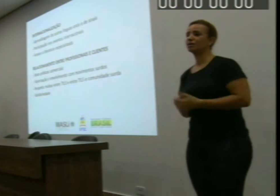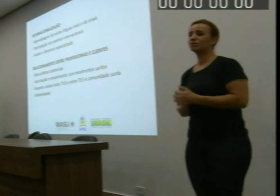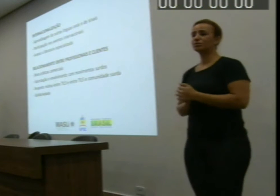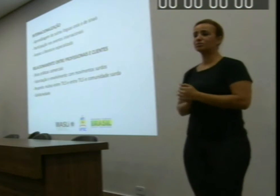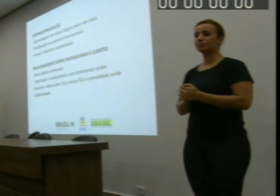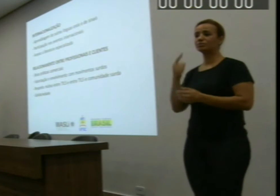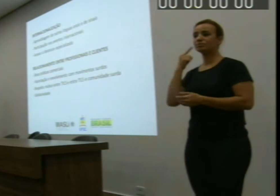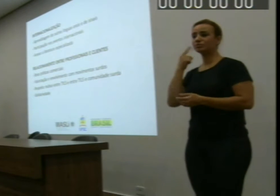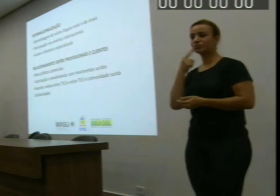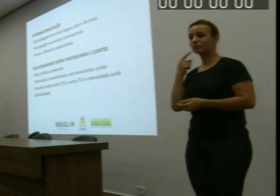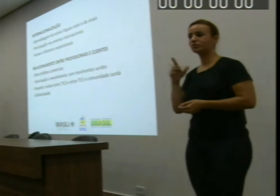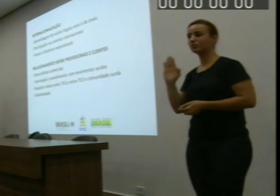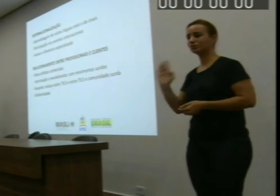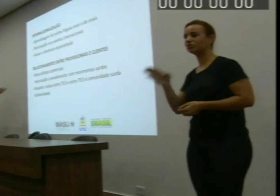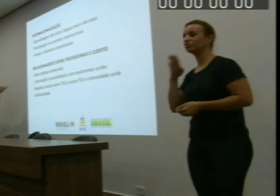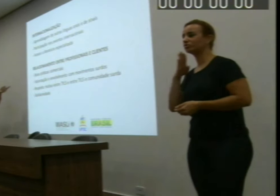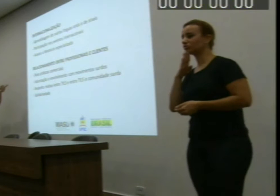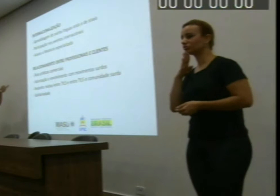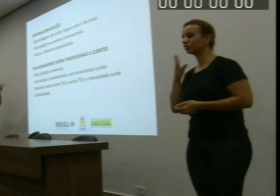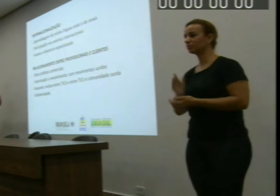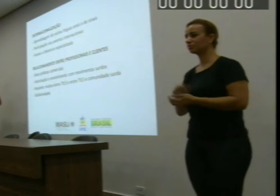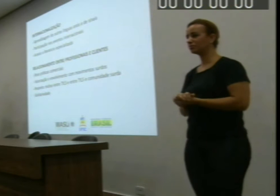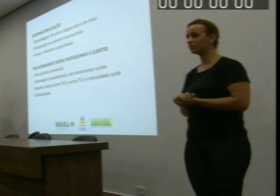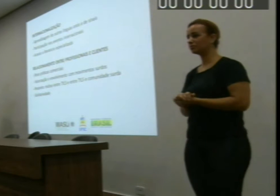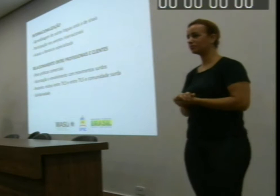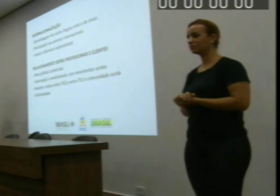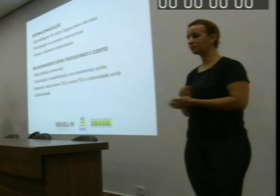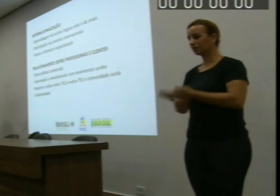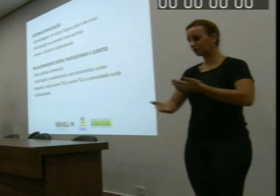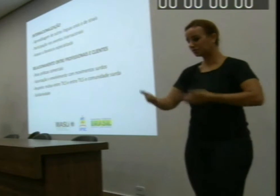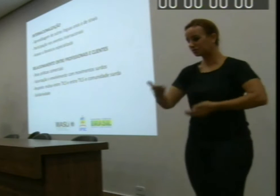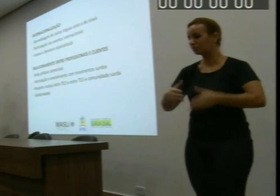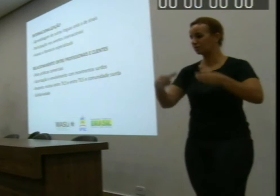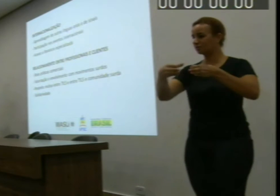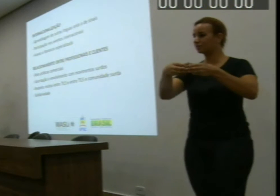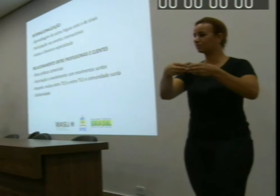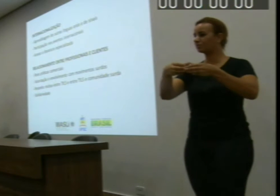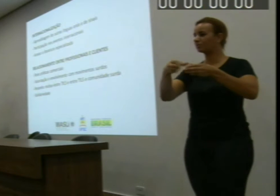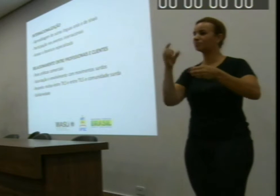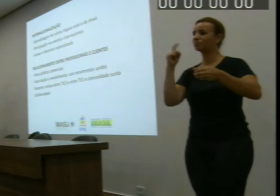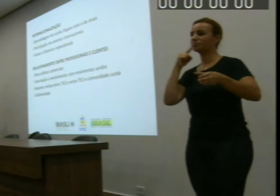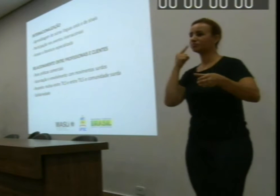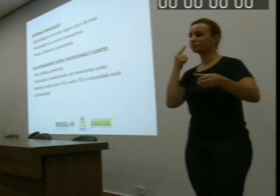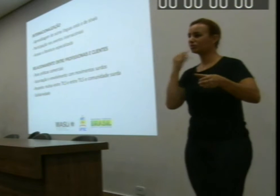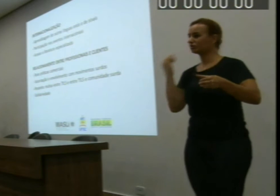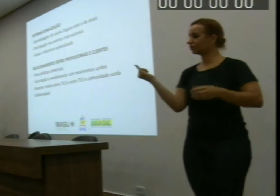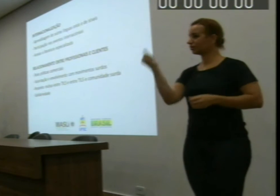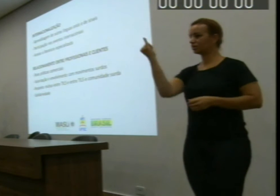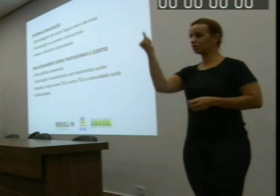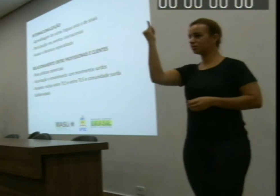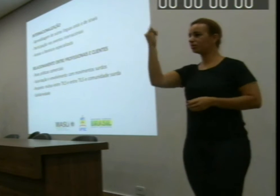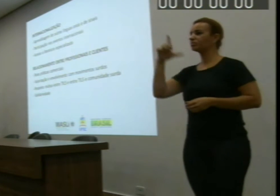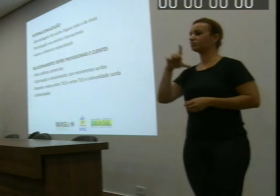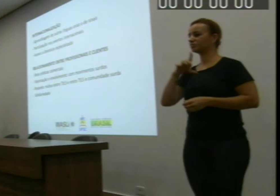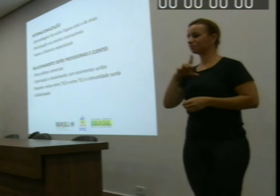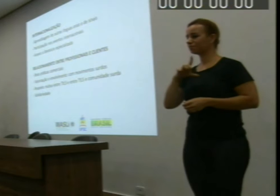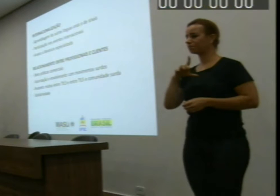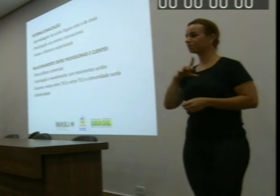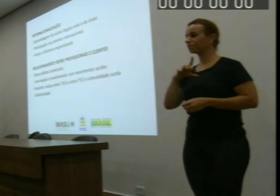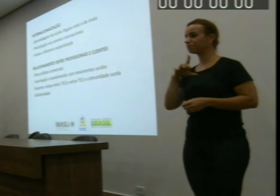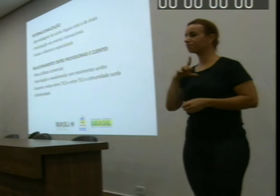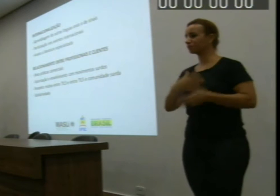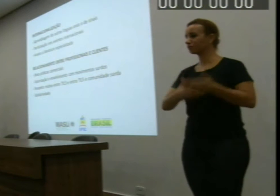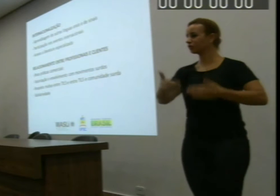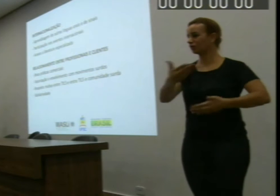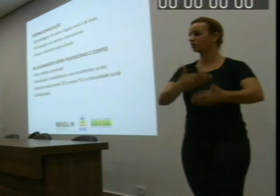gente atende certo então o envolvimento com os movimentos surdos são importante o valorização e envolvimento com os